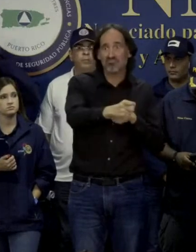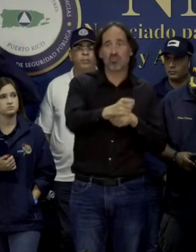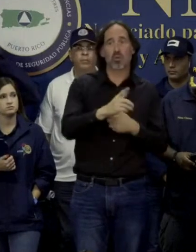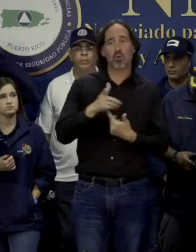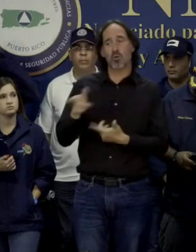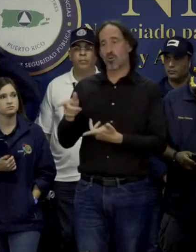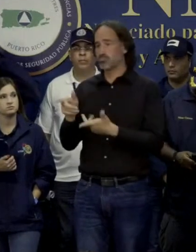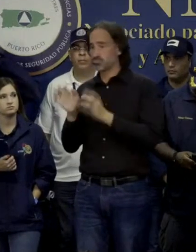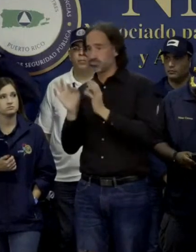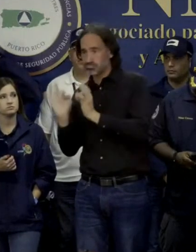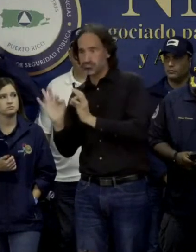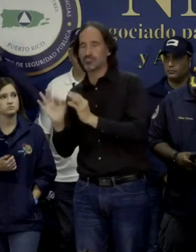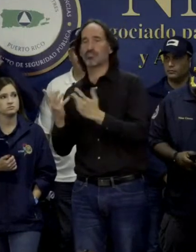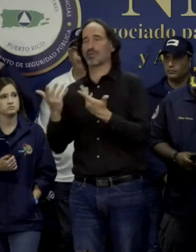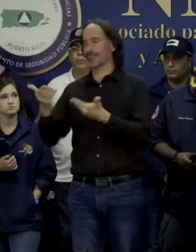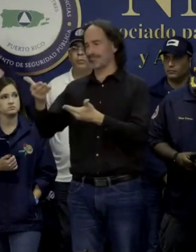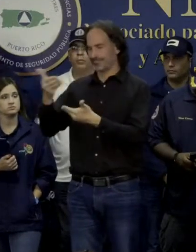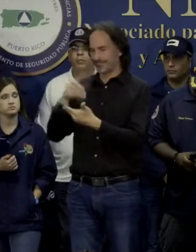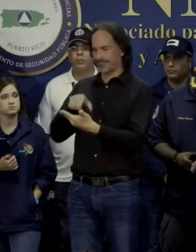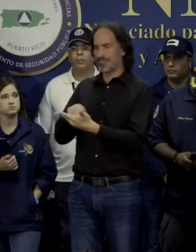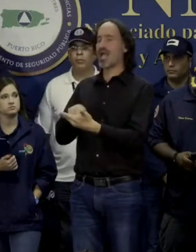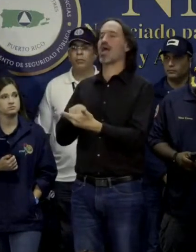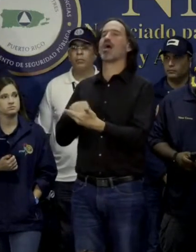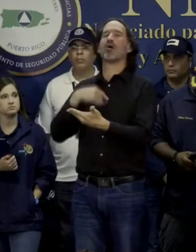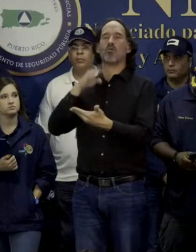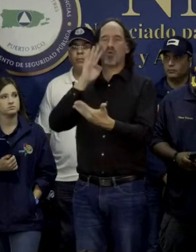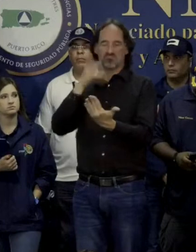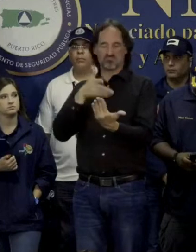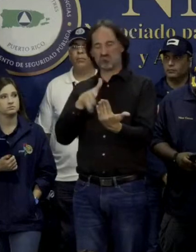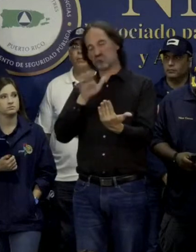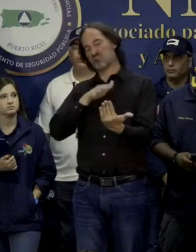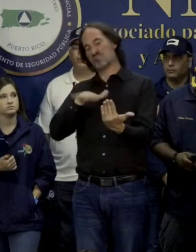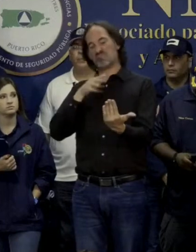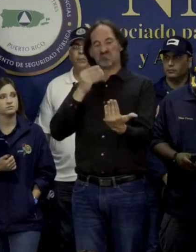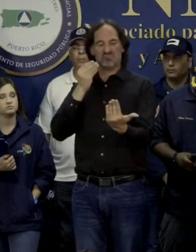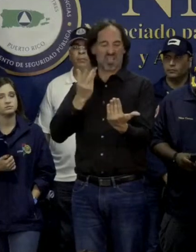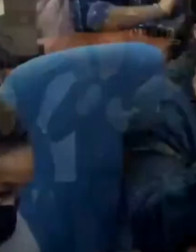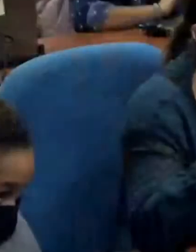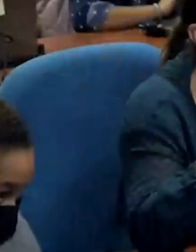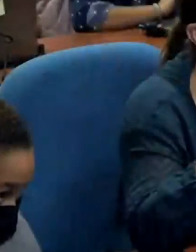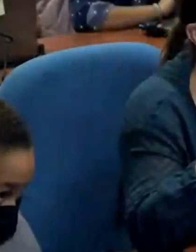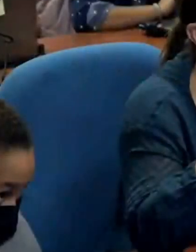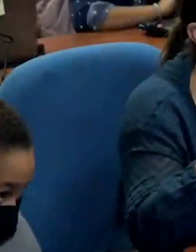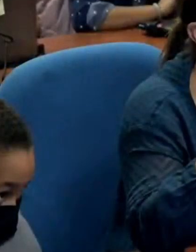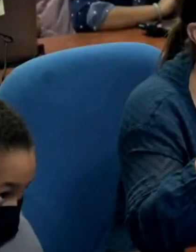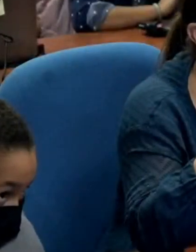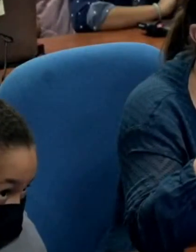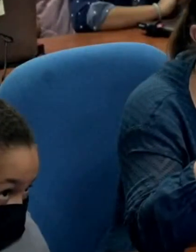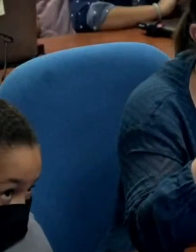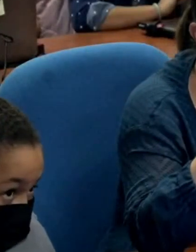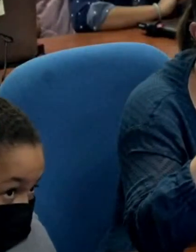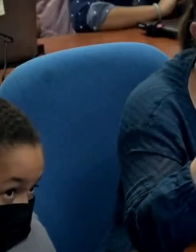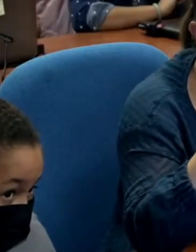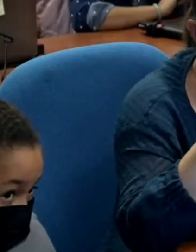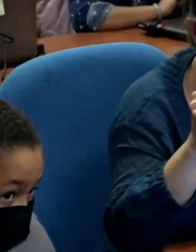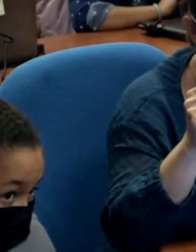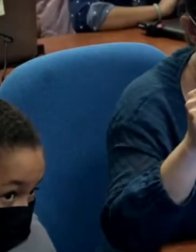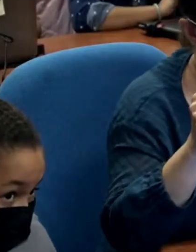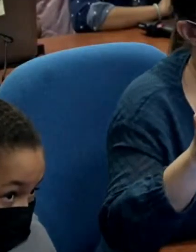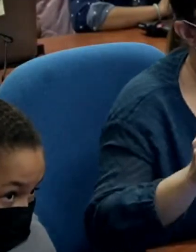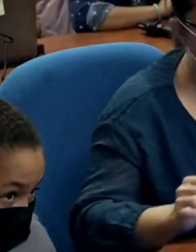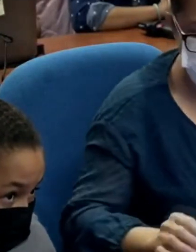un estimado de cuándo pudiéramos tener el 100% restaurado. Sí, para el señor Abner Gómez de